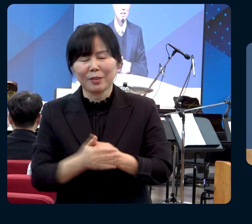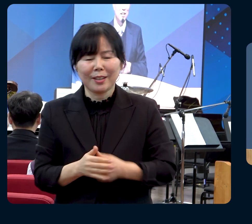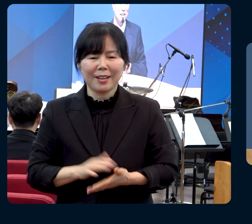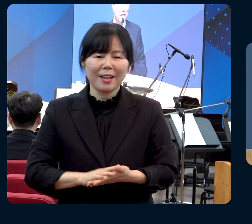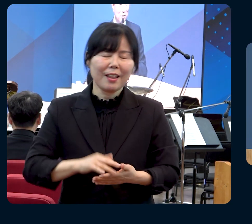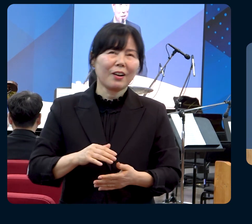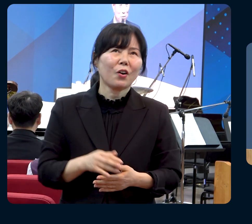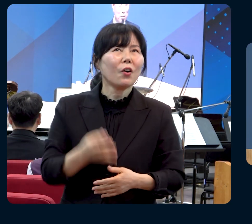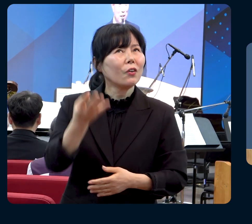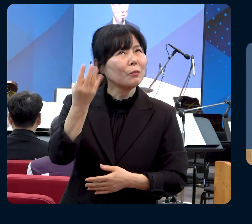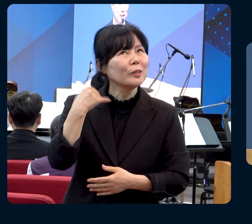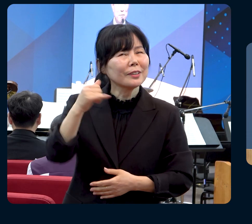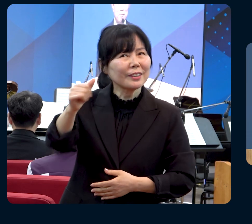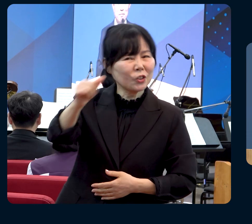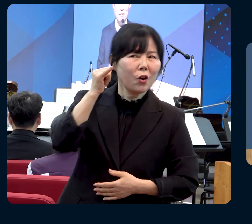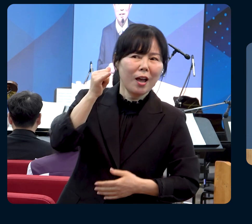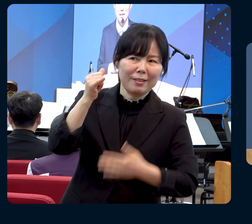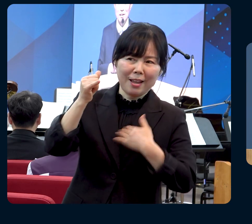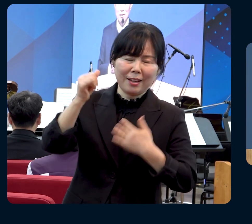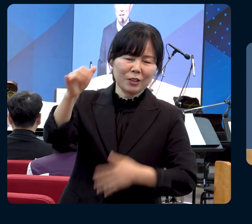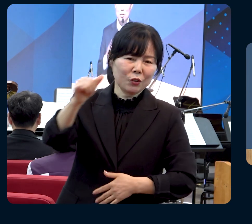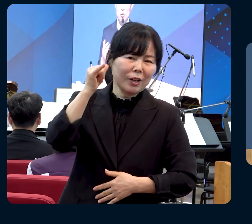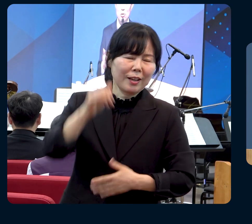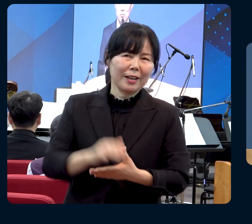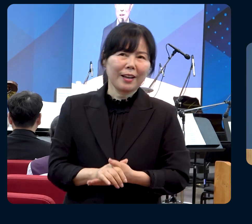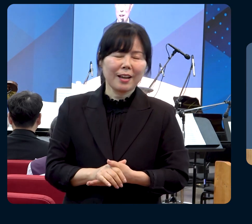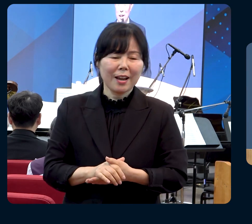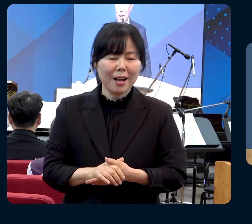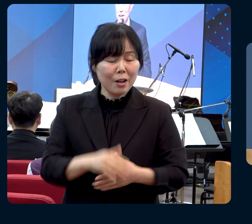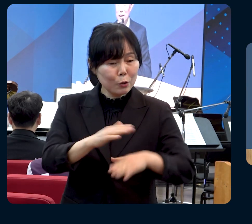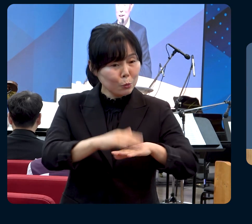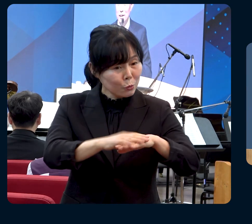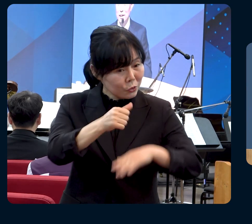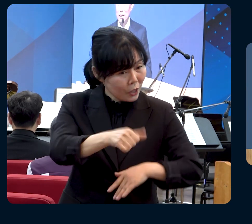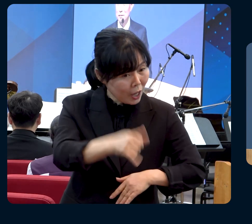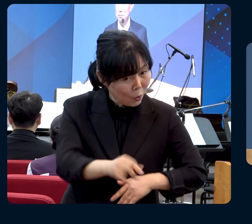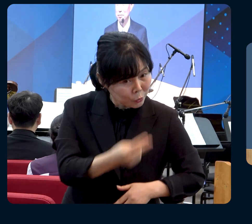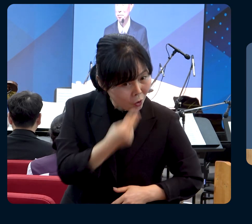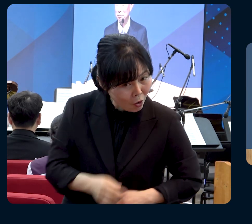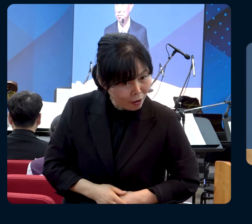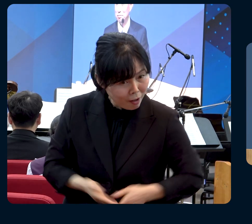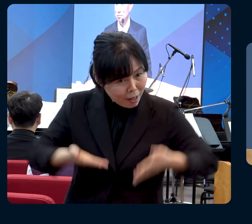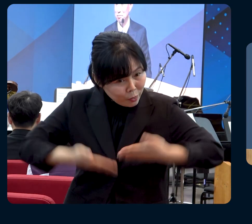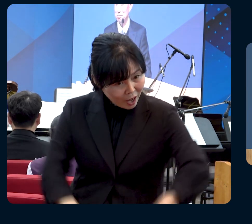전화를 하더니 우리 유 목사님이 아직 손주 없냐?